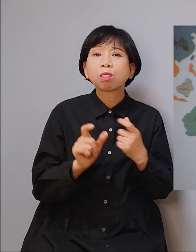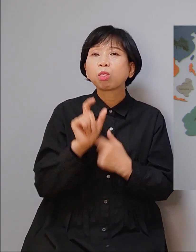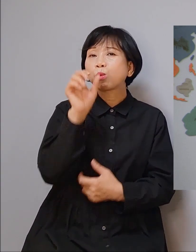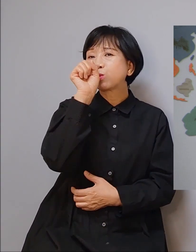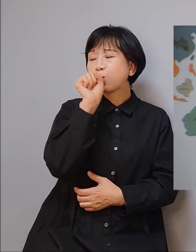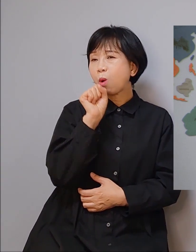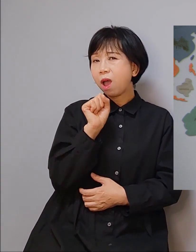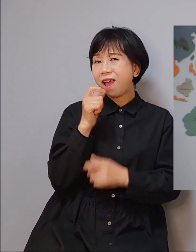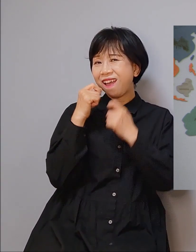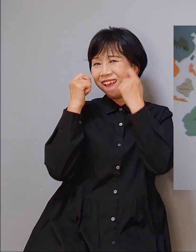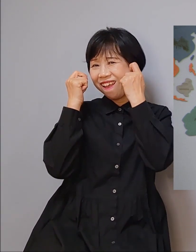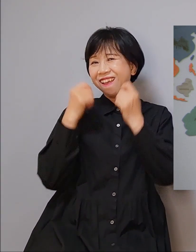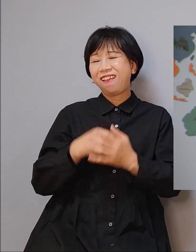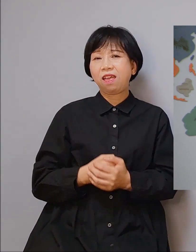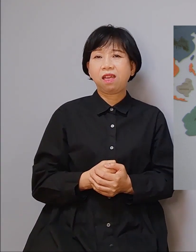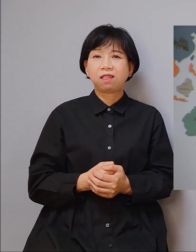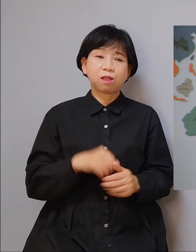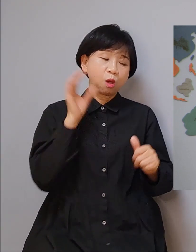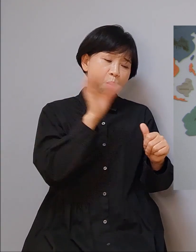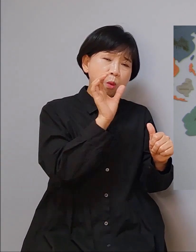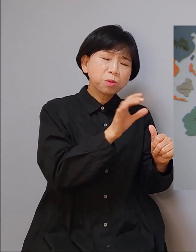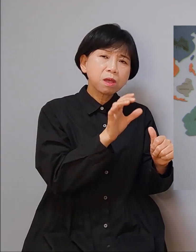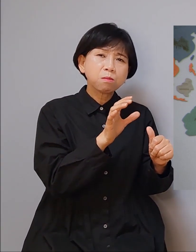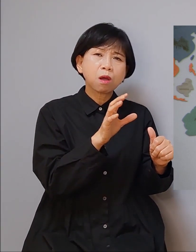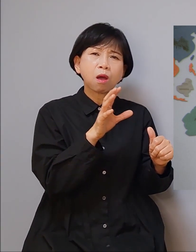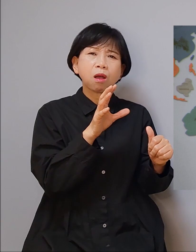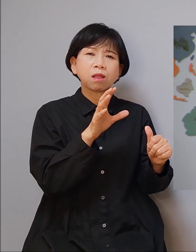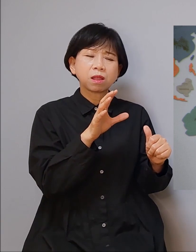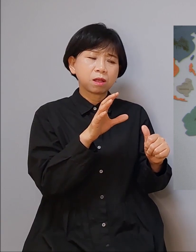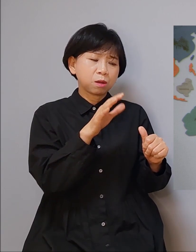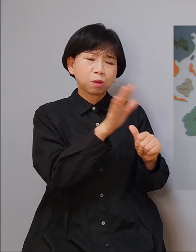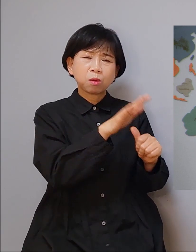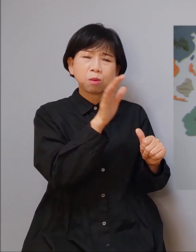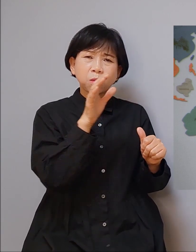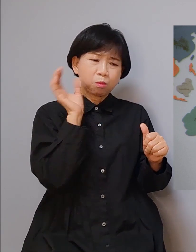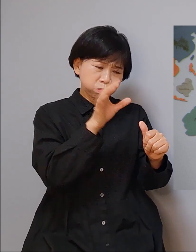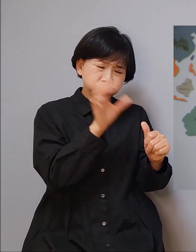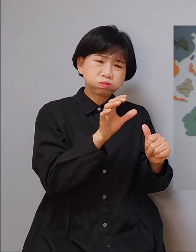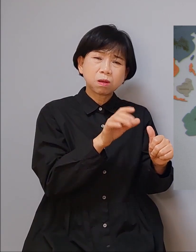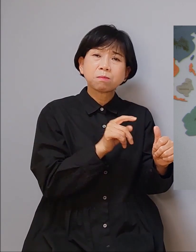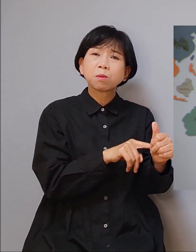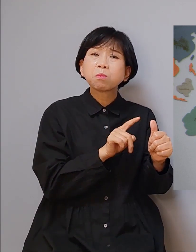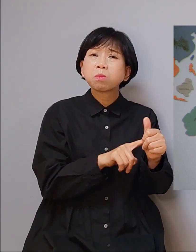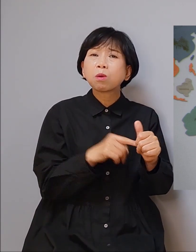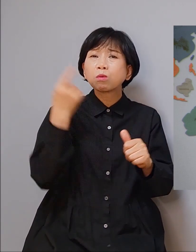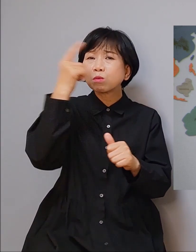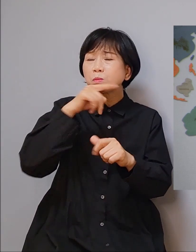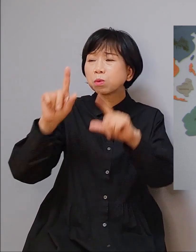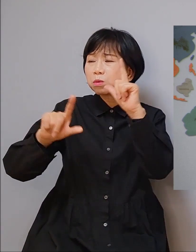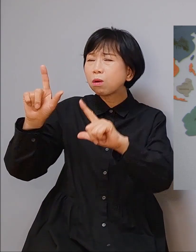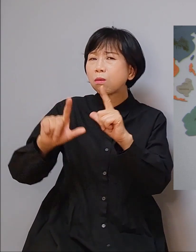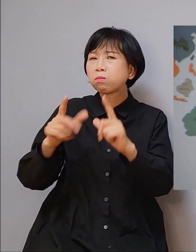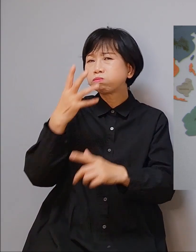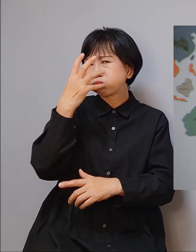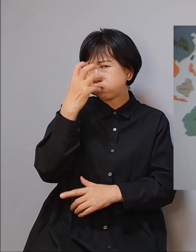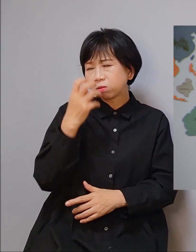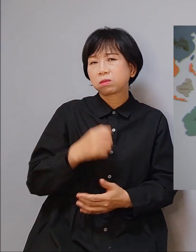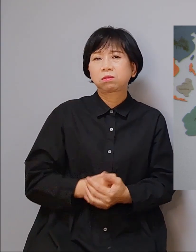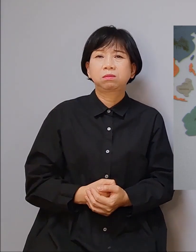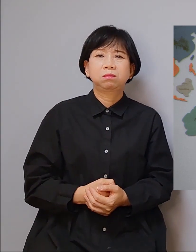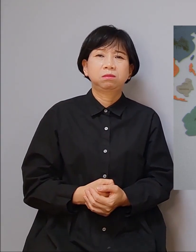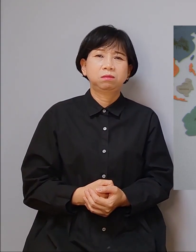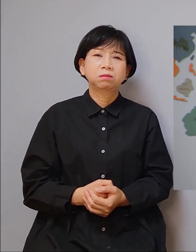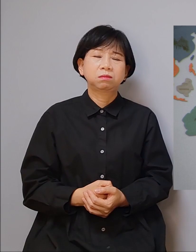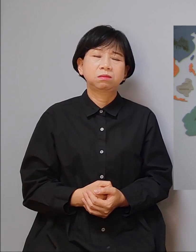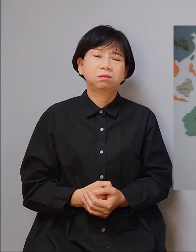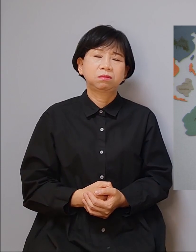알아요. 싫어하는 거. 금방 그 표정이 아이들이 바뀝니다. 아이는 아이지요. 여러분, 이